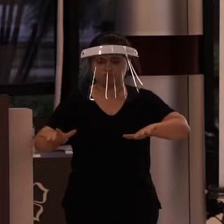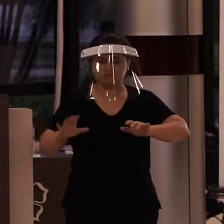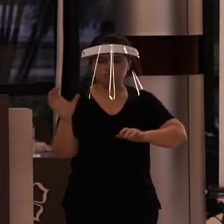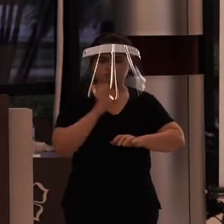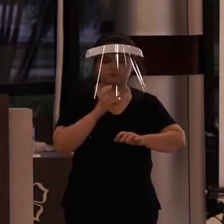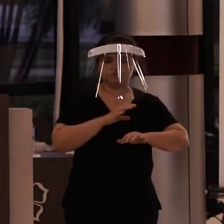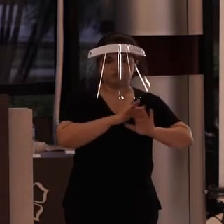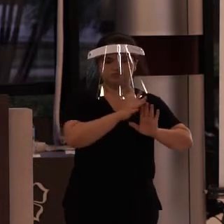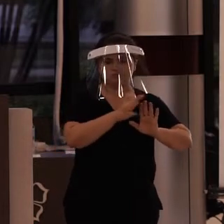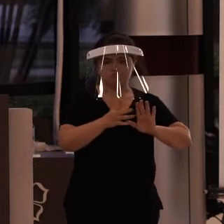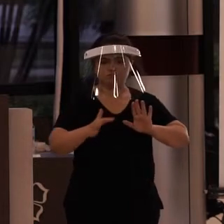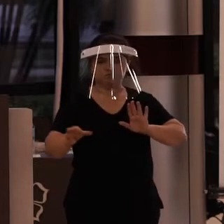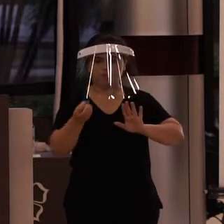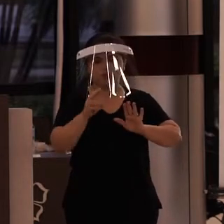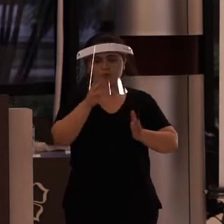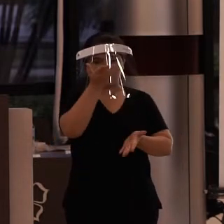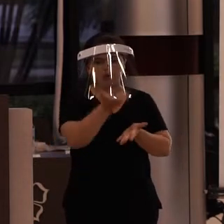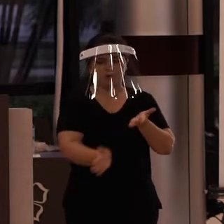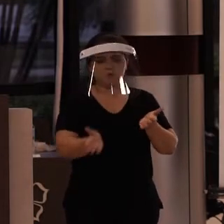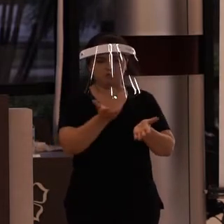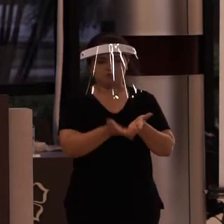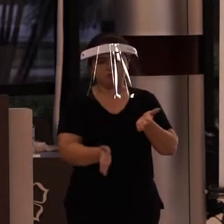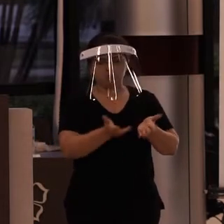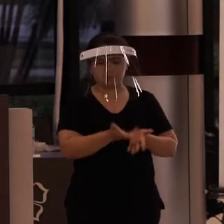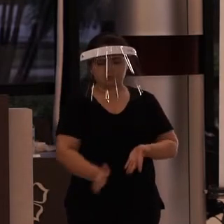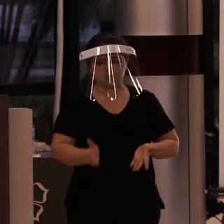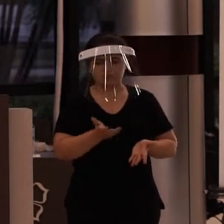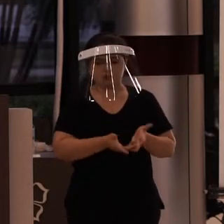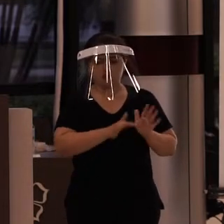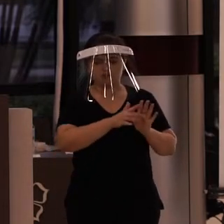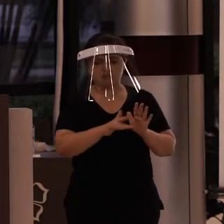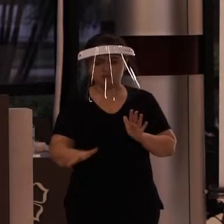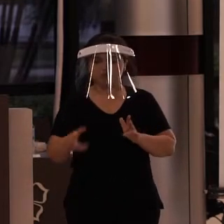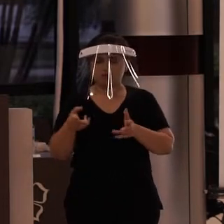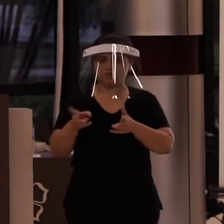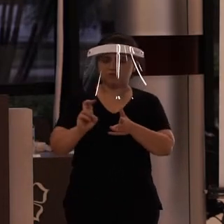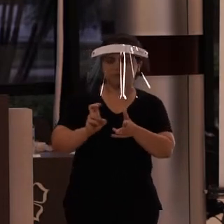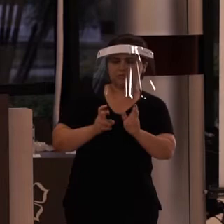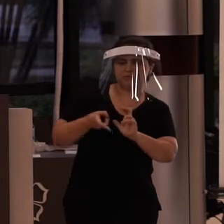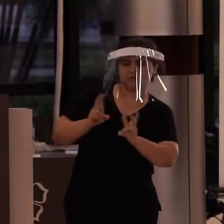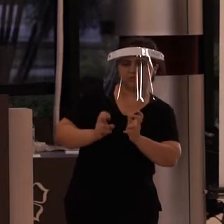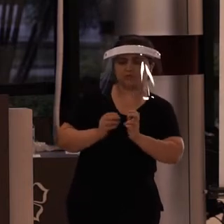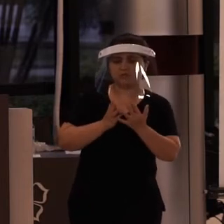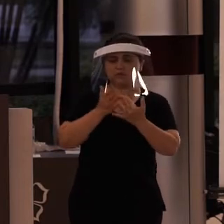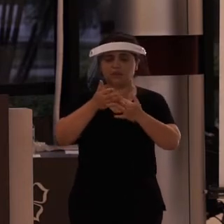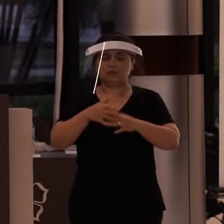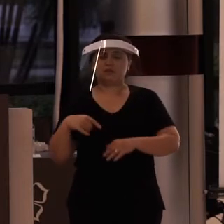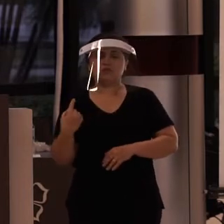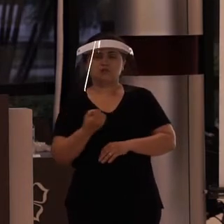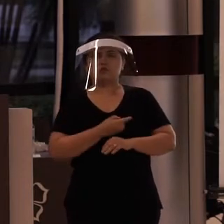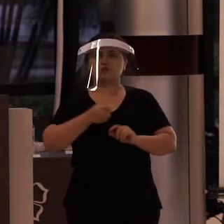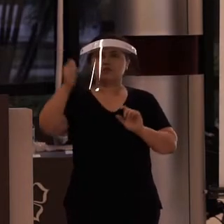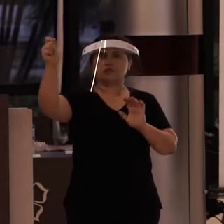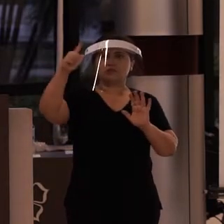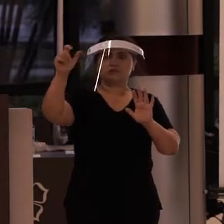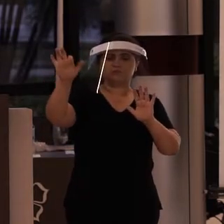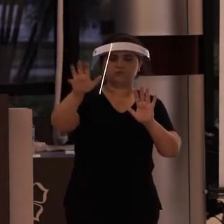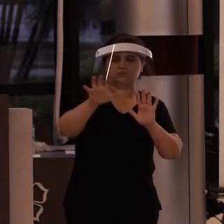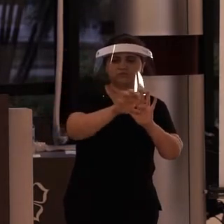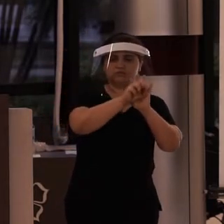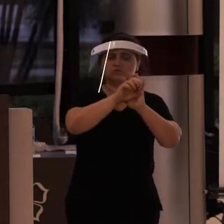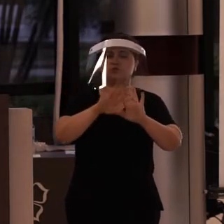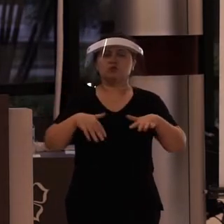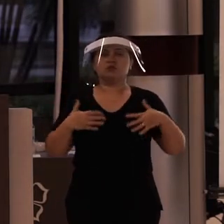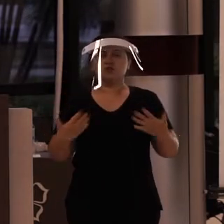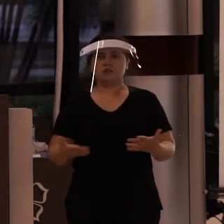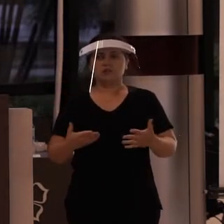calor ou a perda dele, e isso pode ser detectado através da nossa radiação infravermelha.